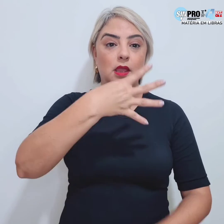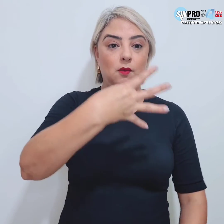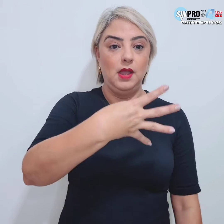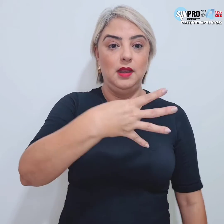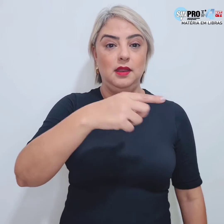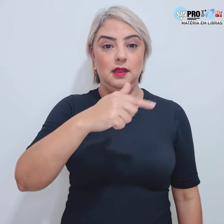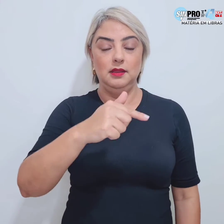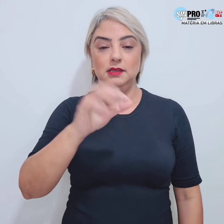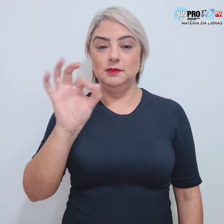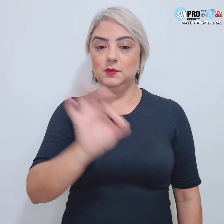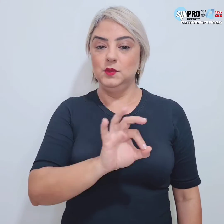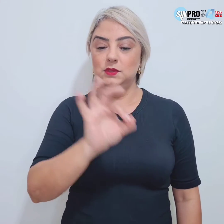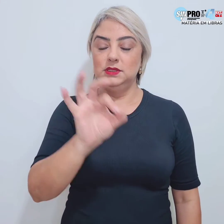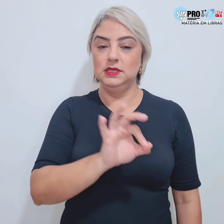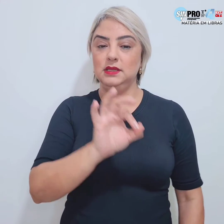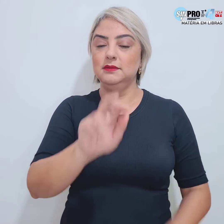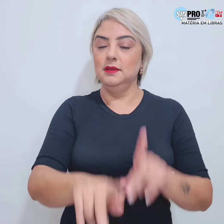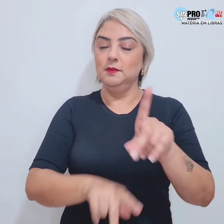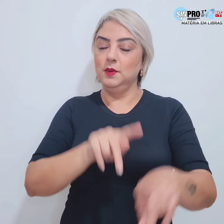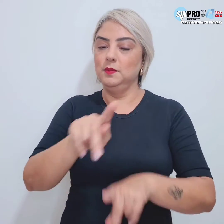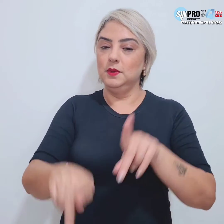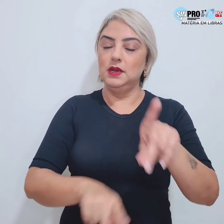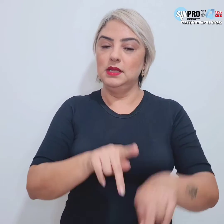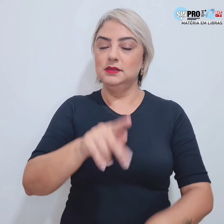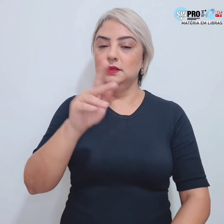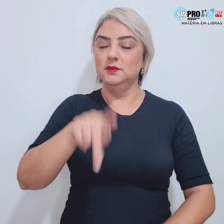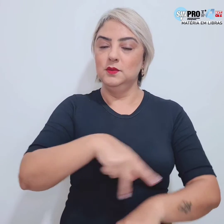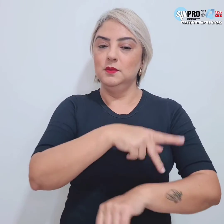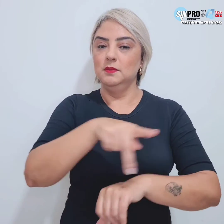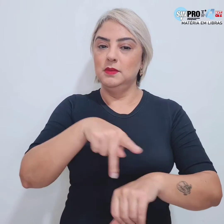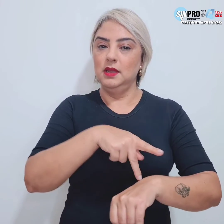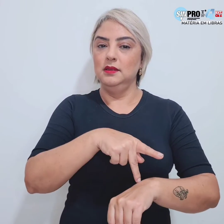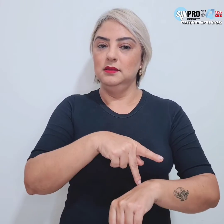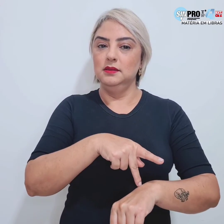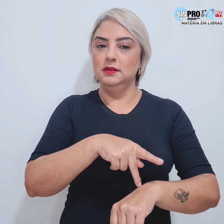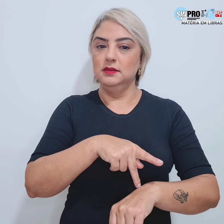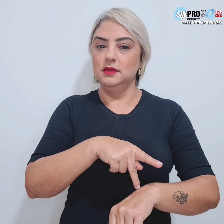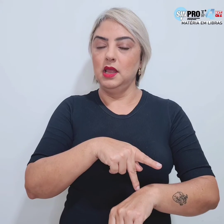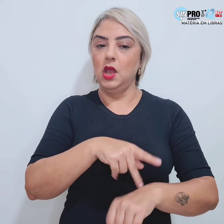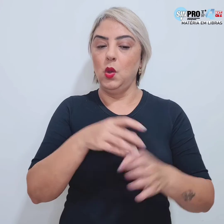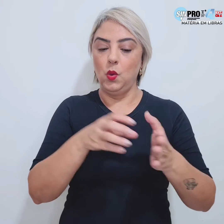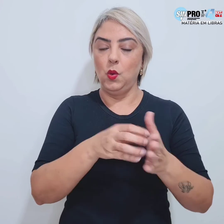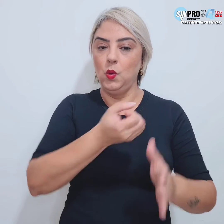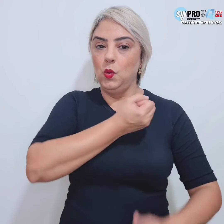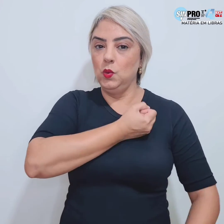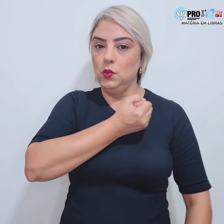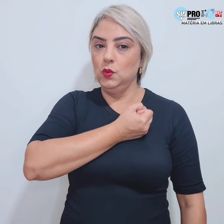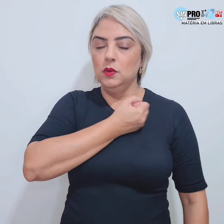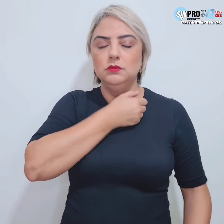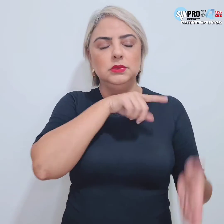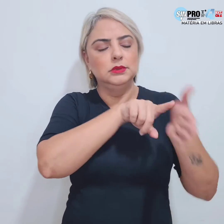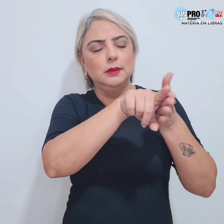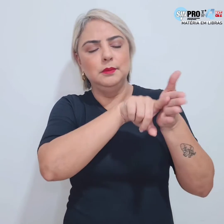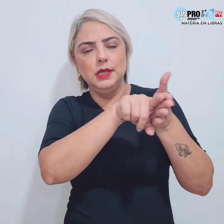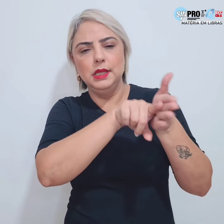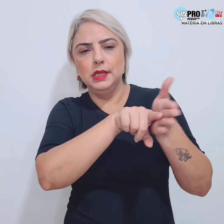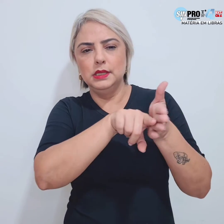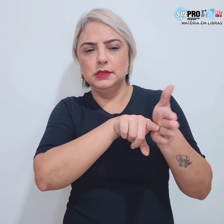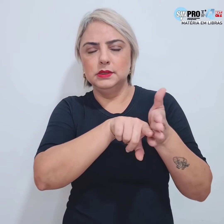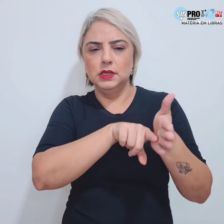% da população do país. Os dados são de uma pesquisa que o Instituto